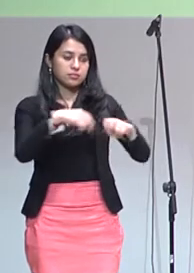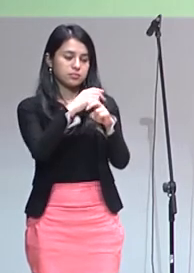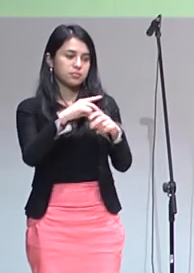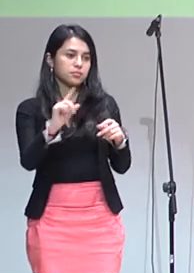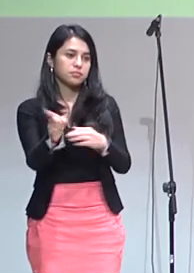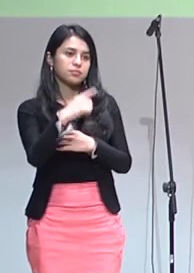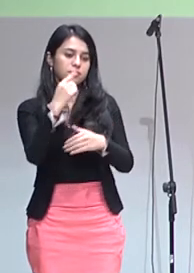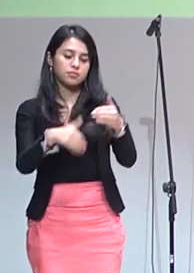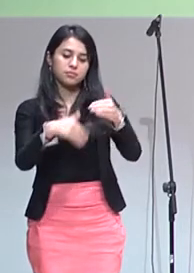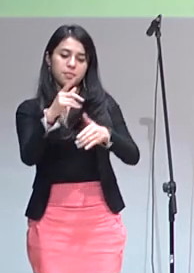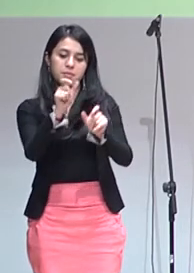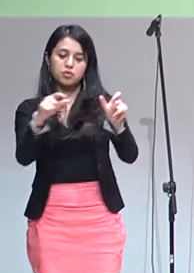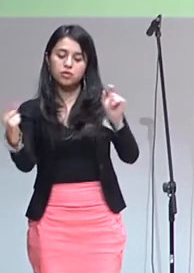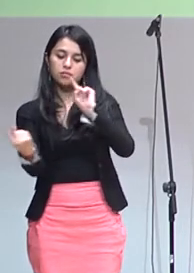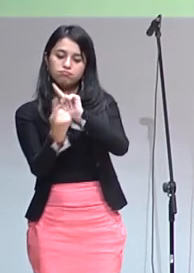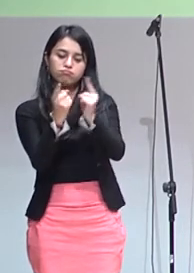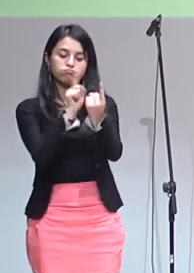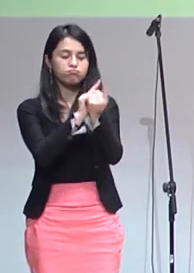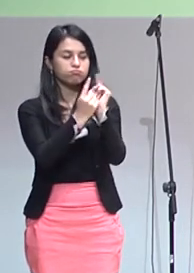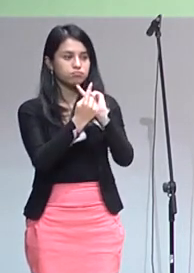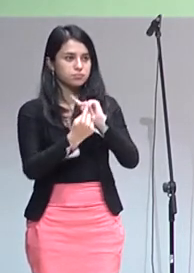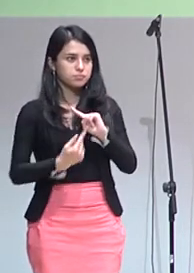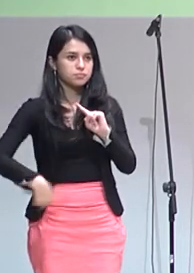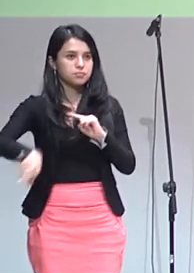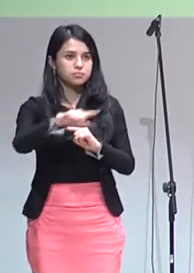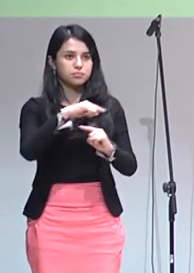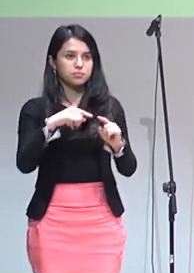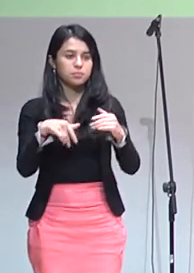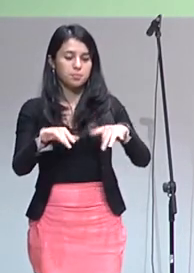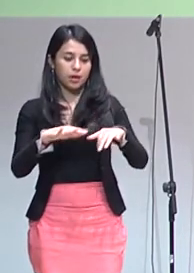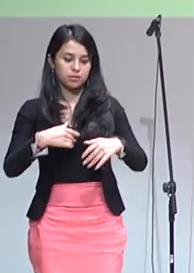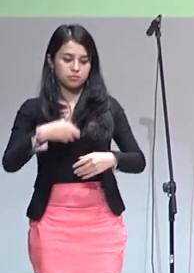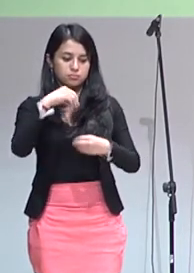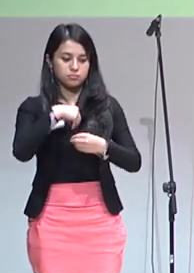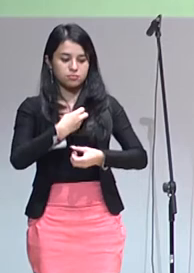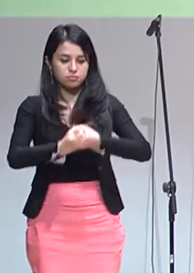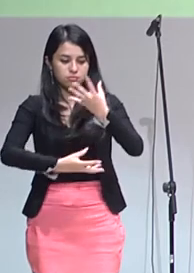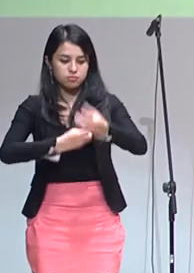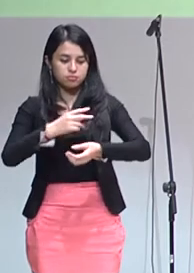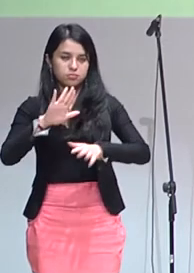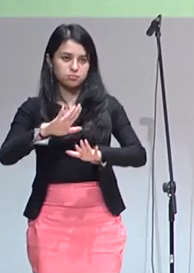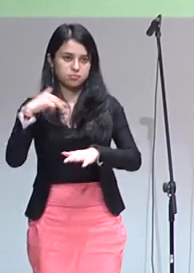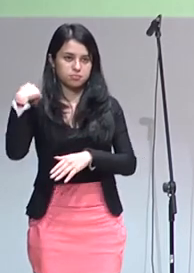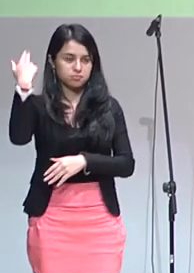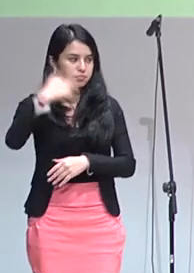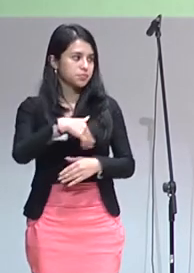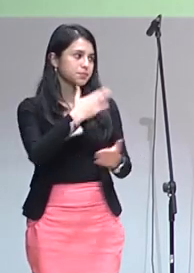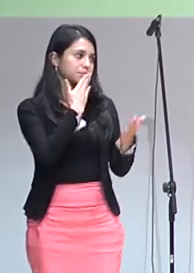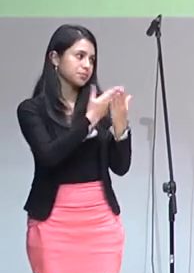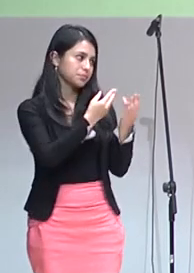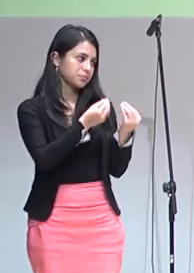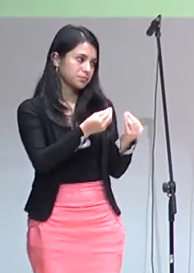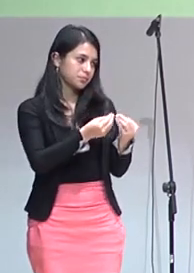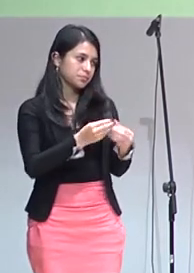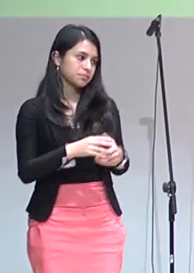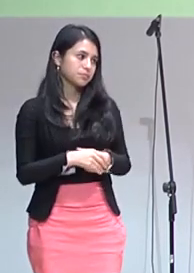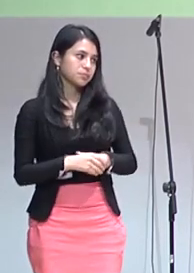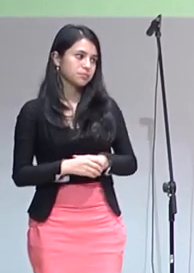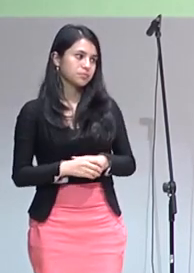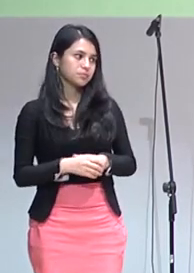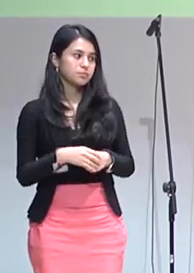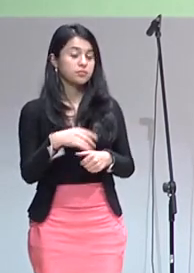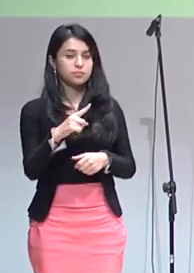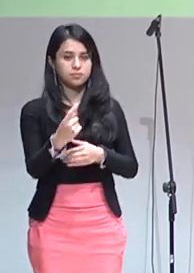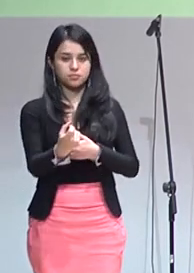empieza a buscarse, a encontrarse y a hacer las narrativas pues, propias de la historia. Muchas gracias. Pues hay